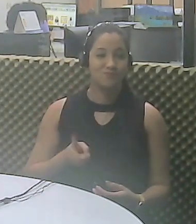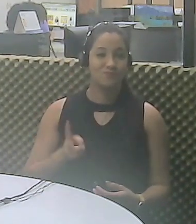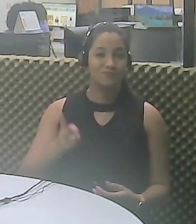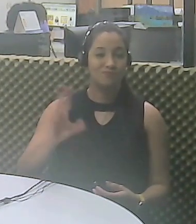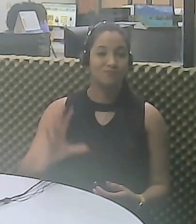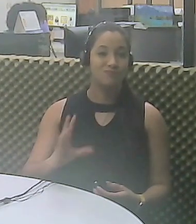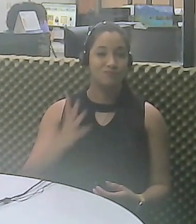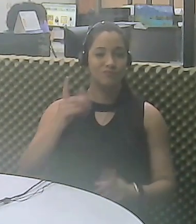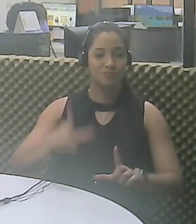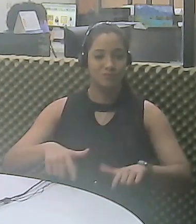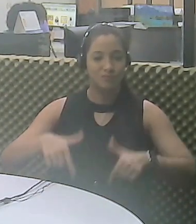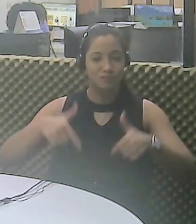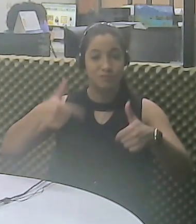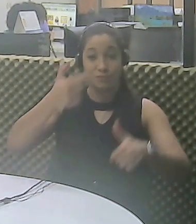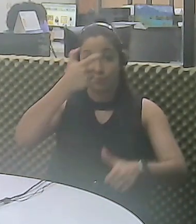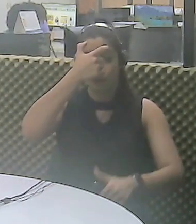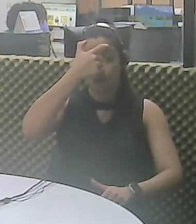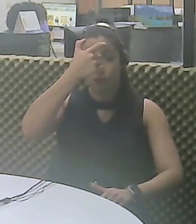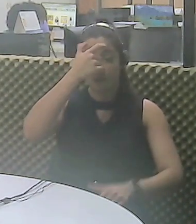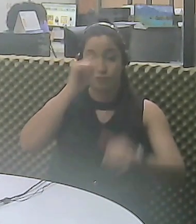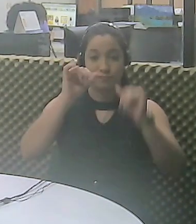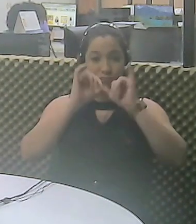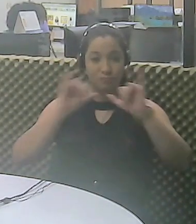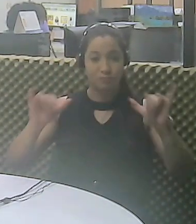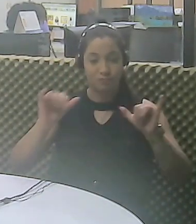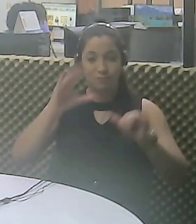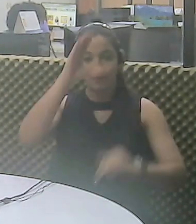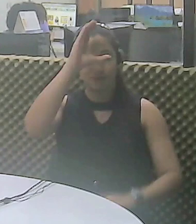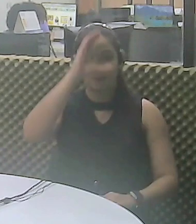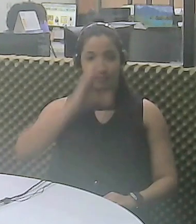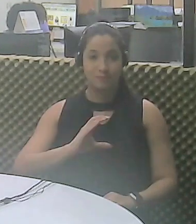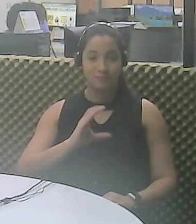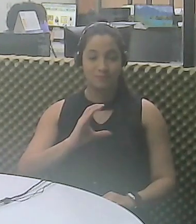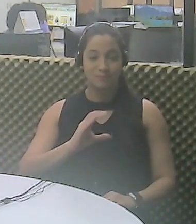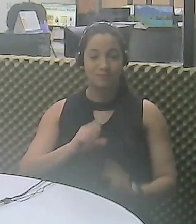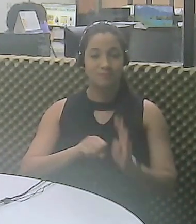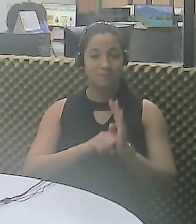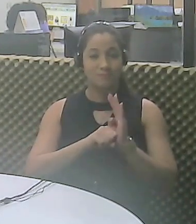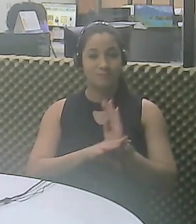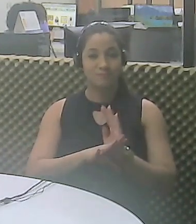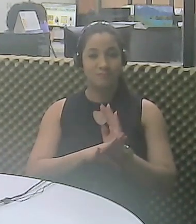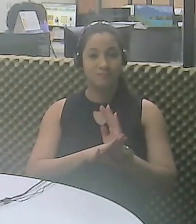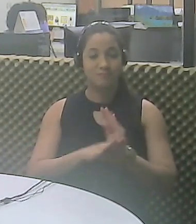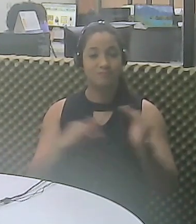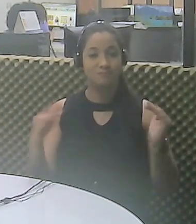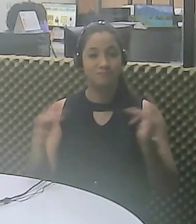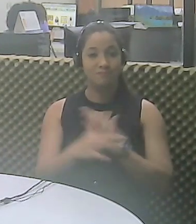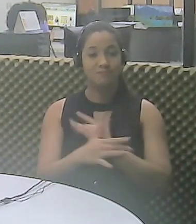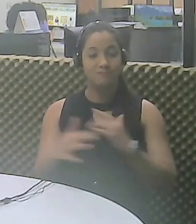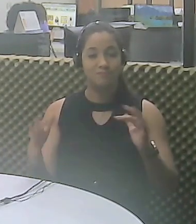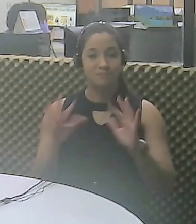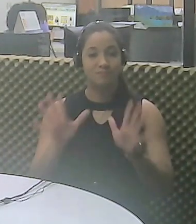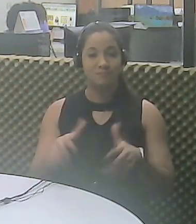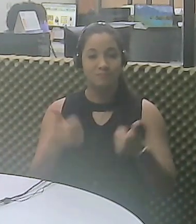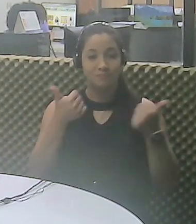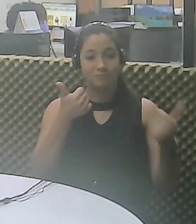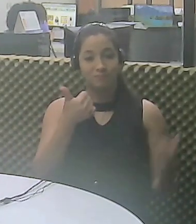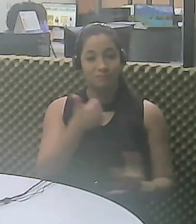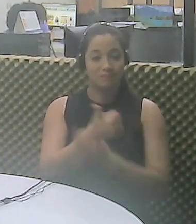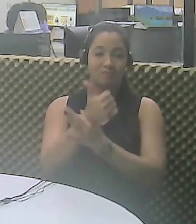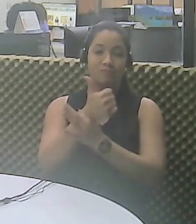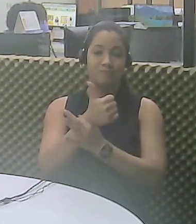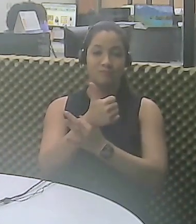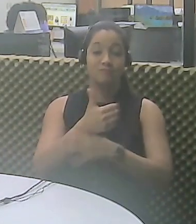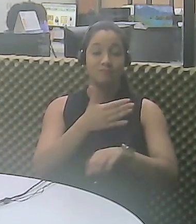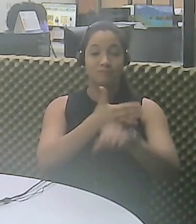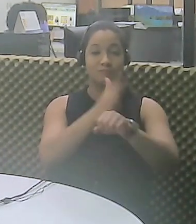rotineiramente ações de conscientização e estímulo à cidadania, em benefício da mobilidade e de um trânsito mais seguro.